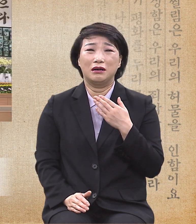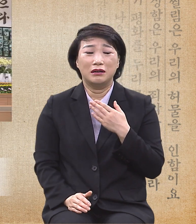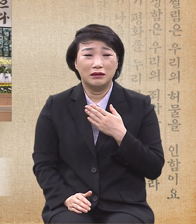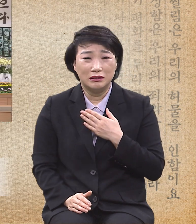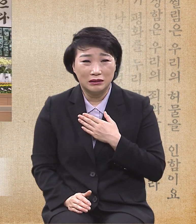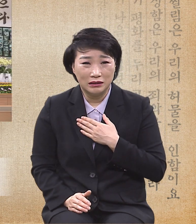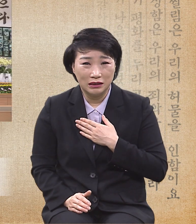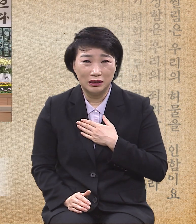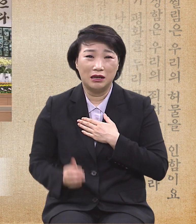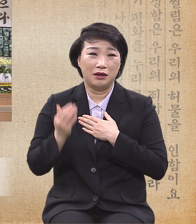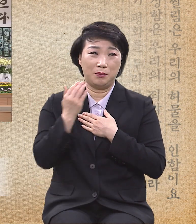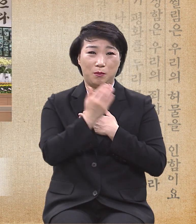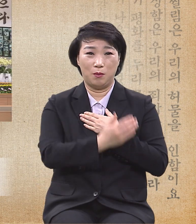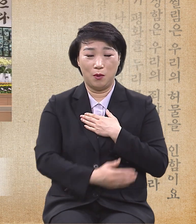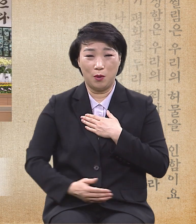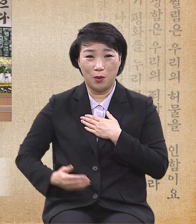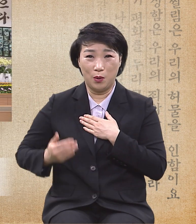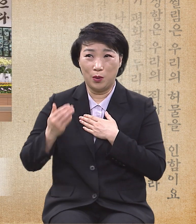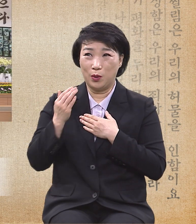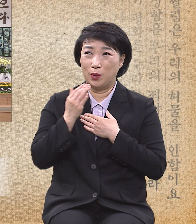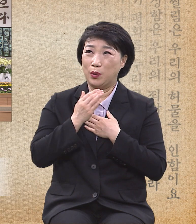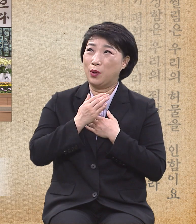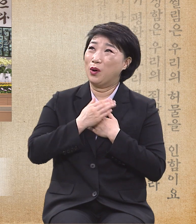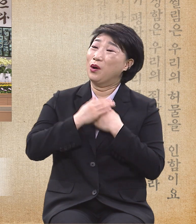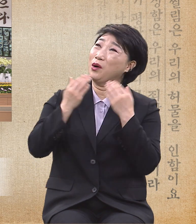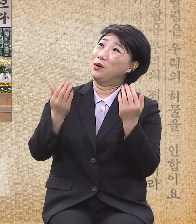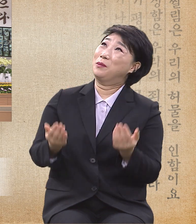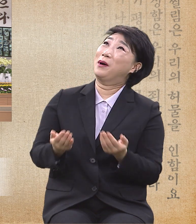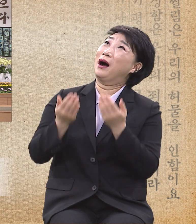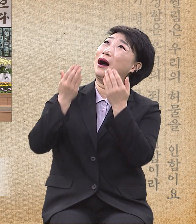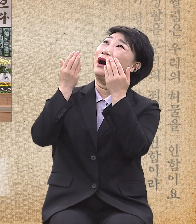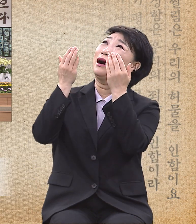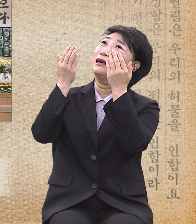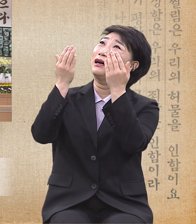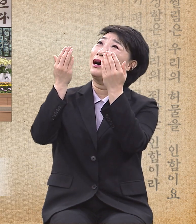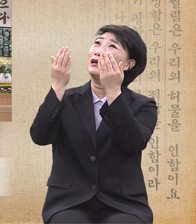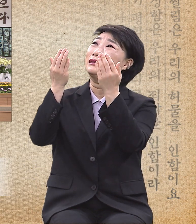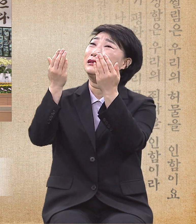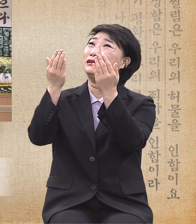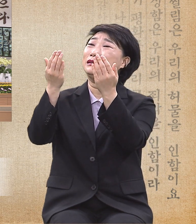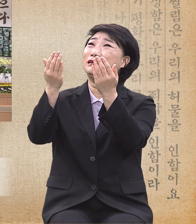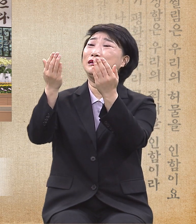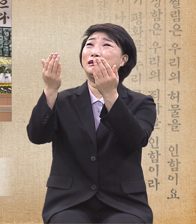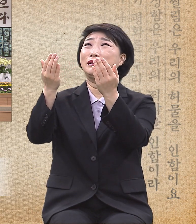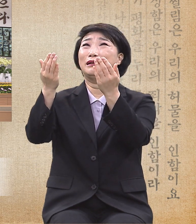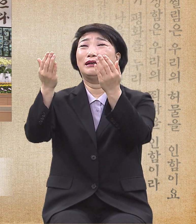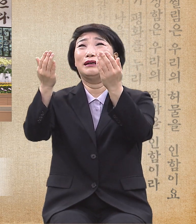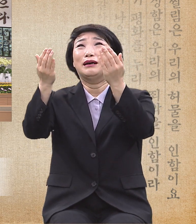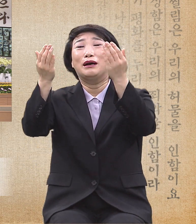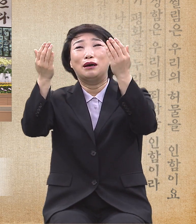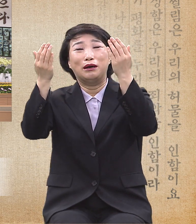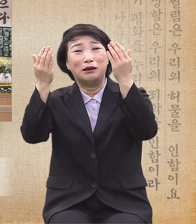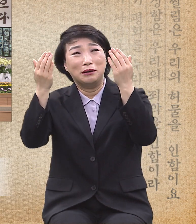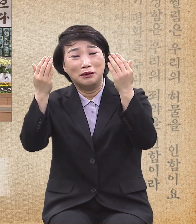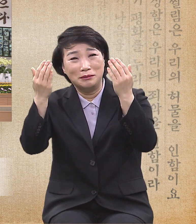없어. 이름 바치